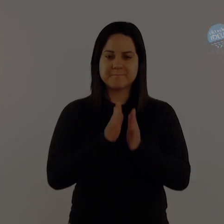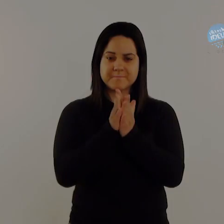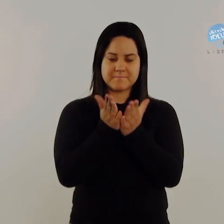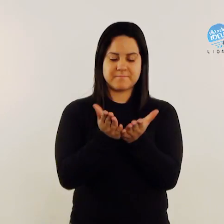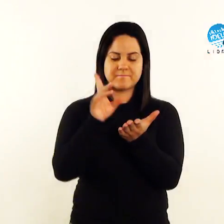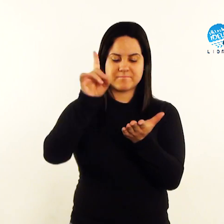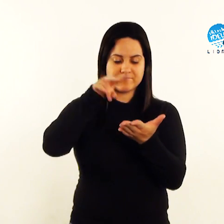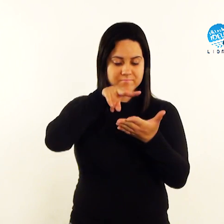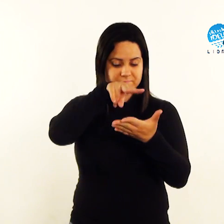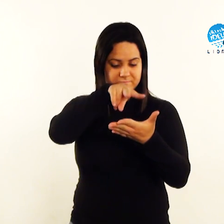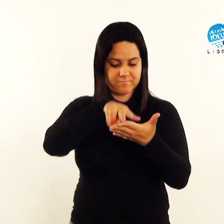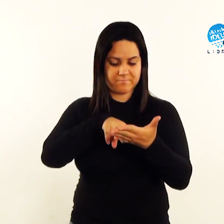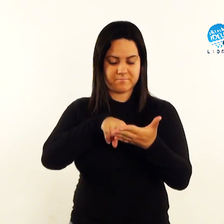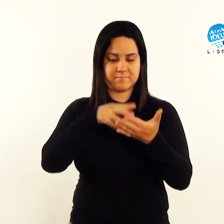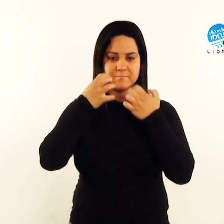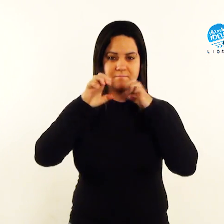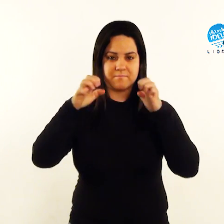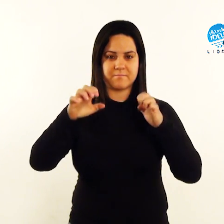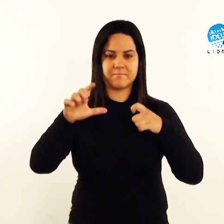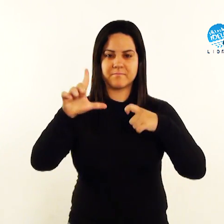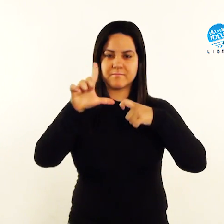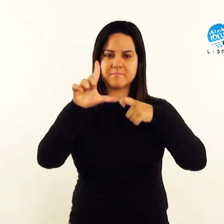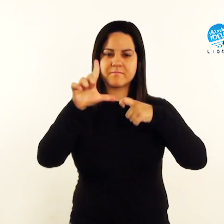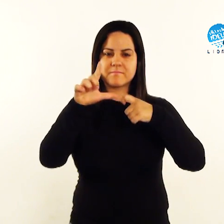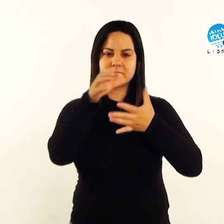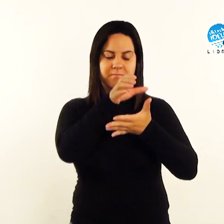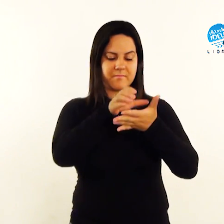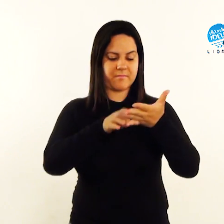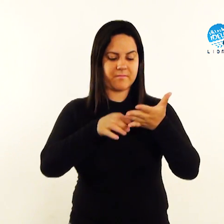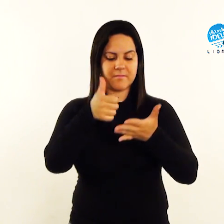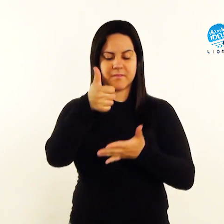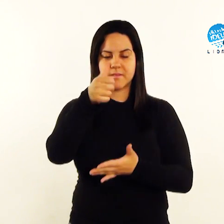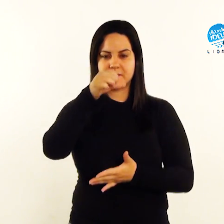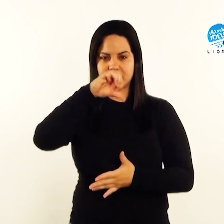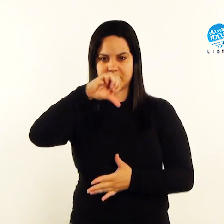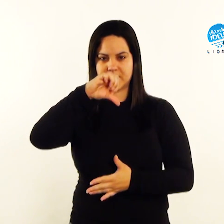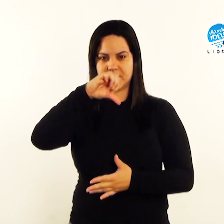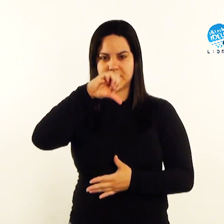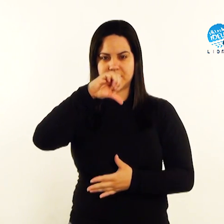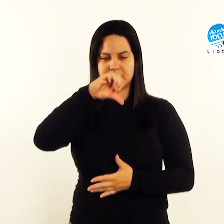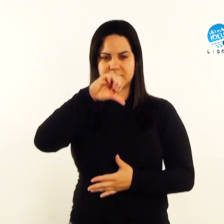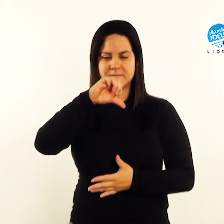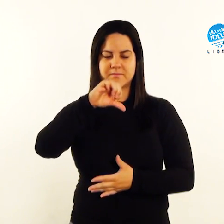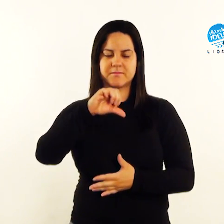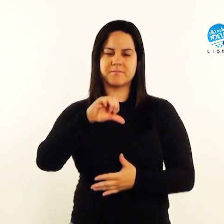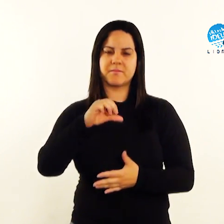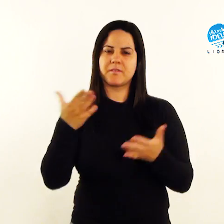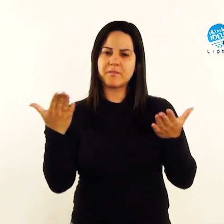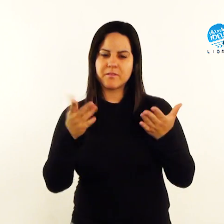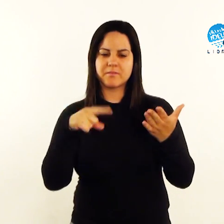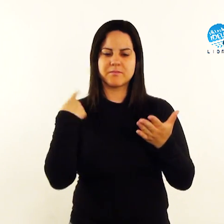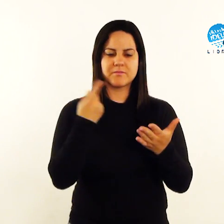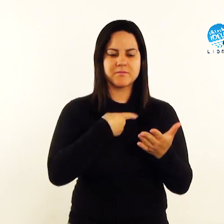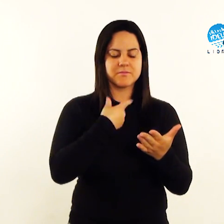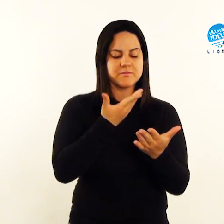Abra sua Bíblia no livro de Evangelho de Lucas, capítulo 19. E nós estamos